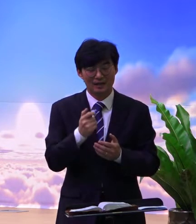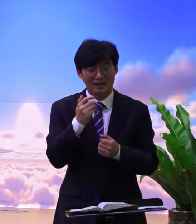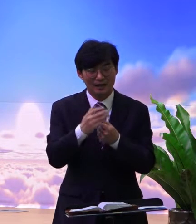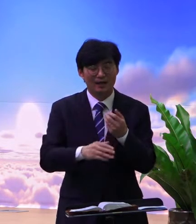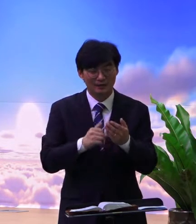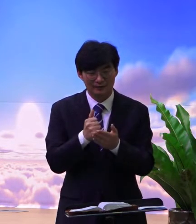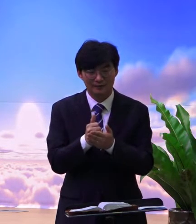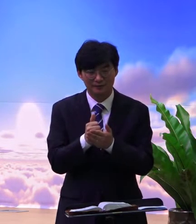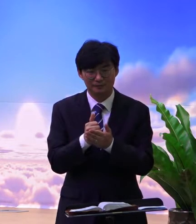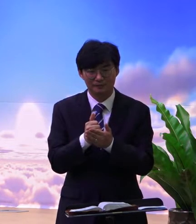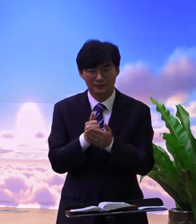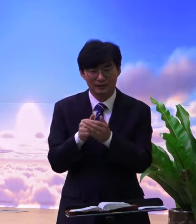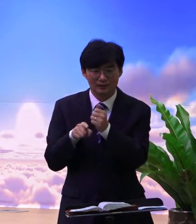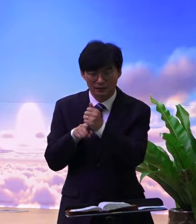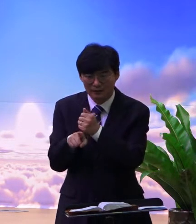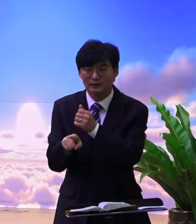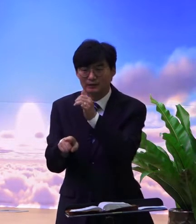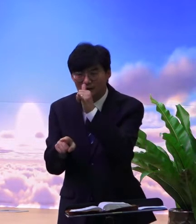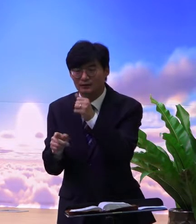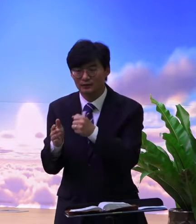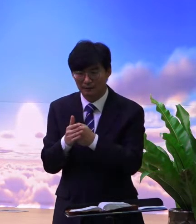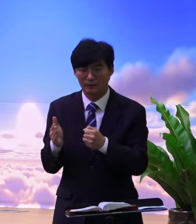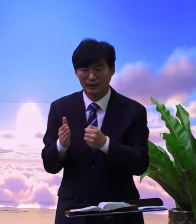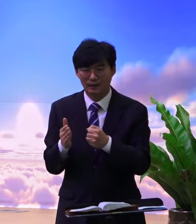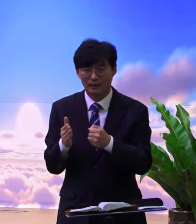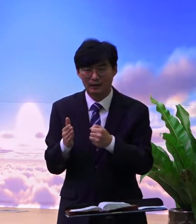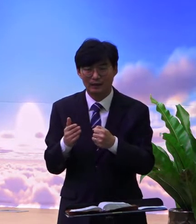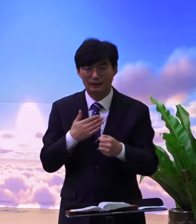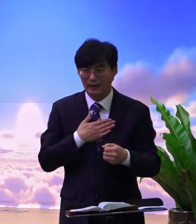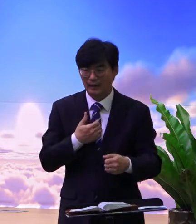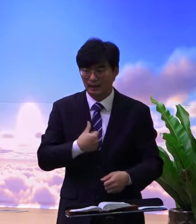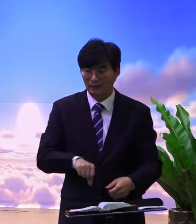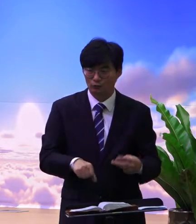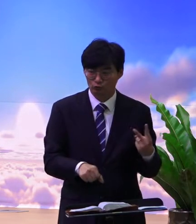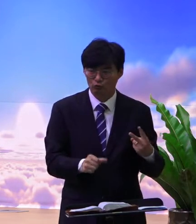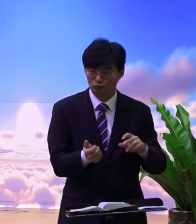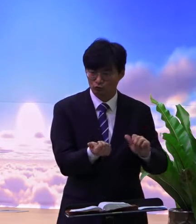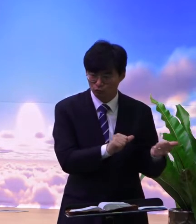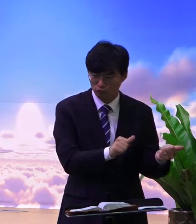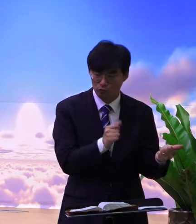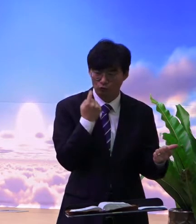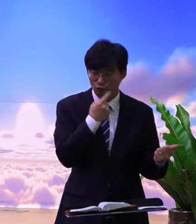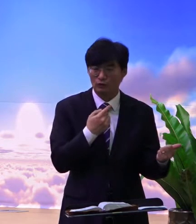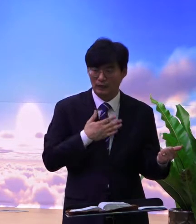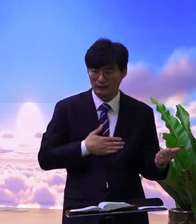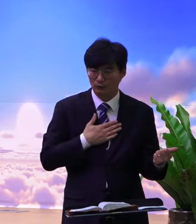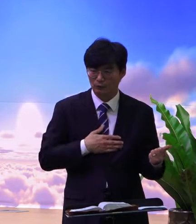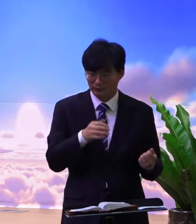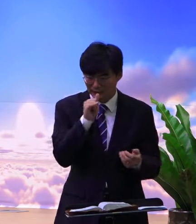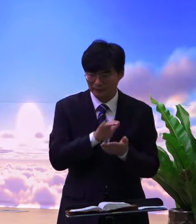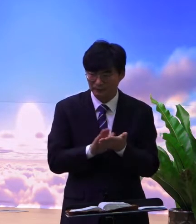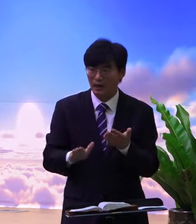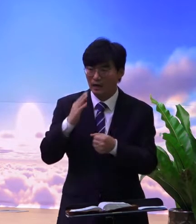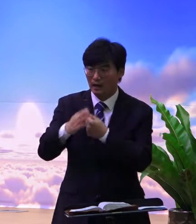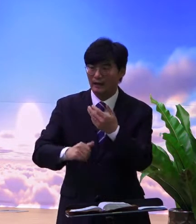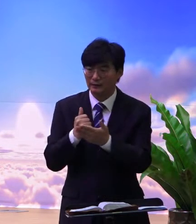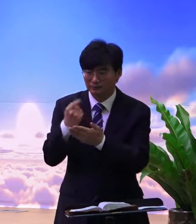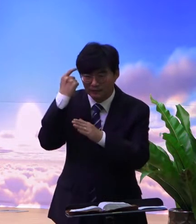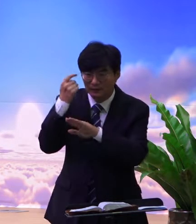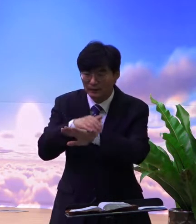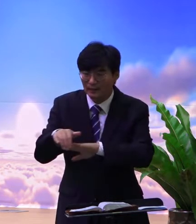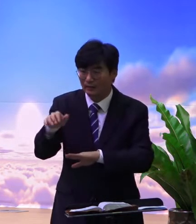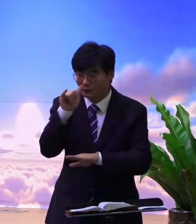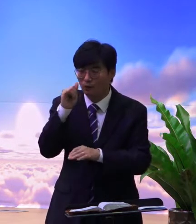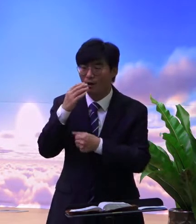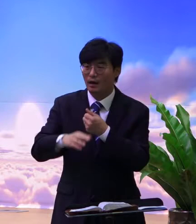하나님이 뜻이 계셔서 2 아들을 데려가신 줄 믿고 감사합니다. 2 아들을 죽인 그